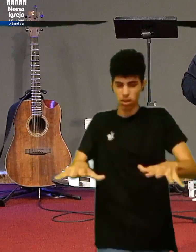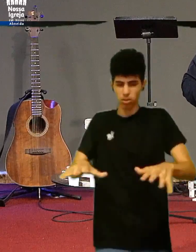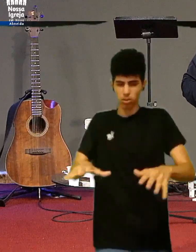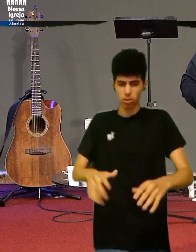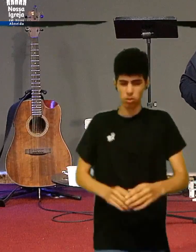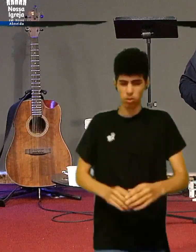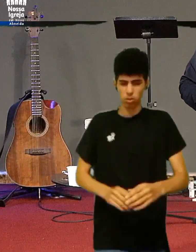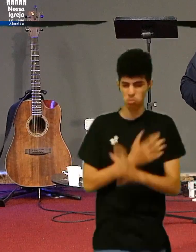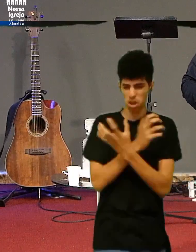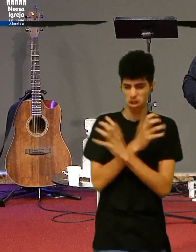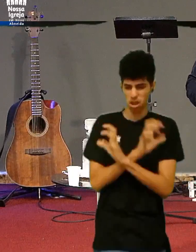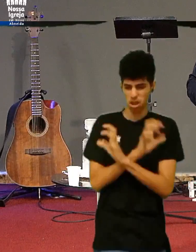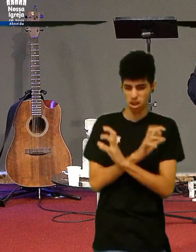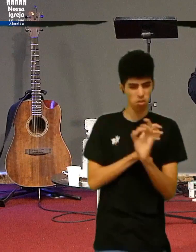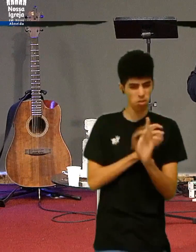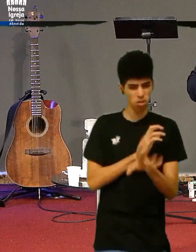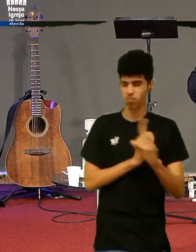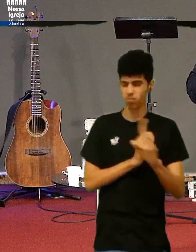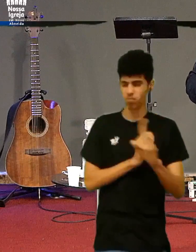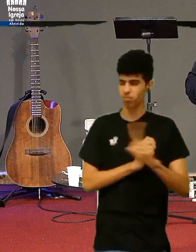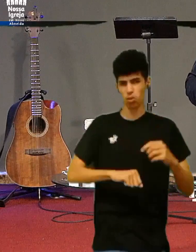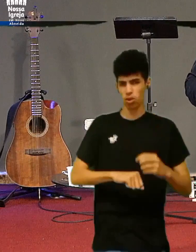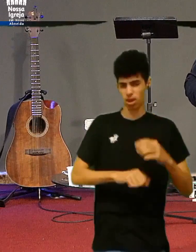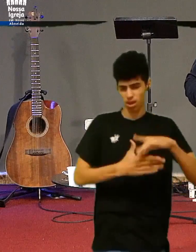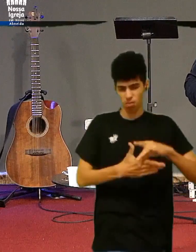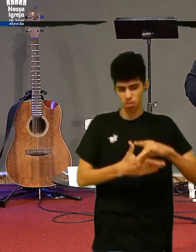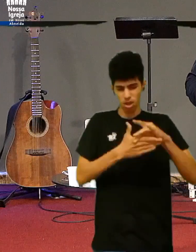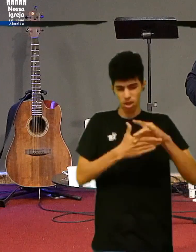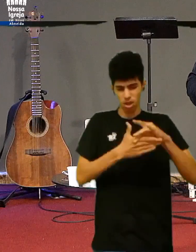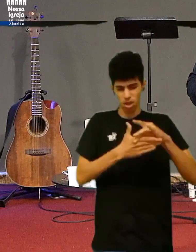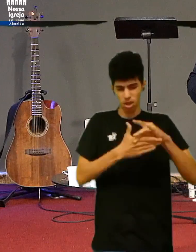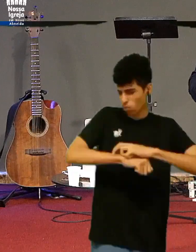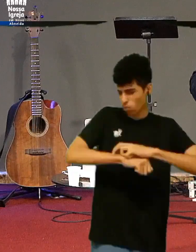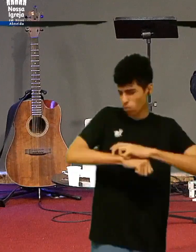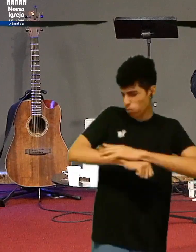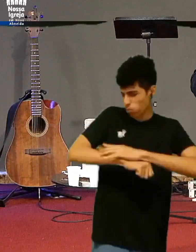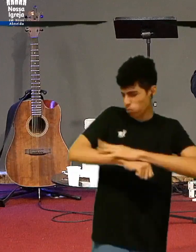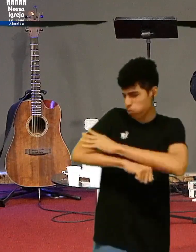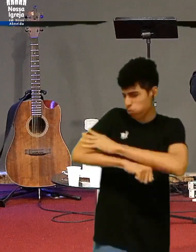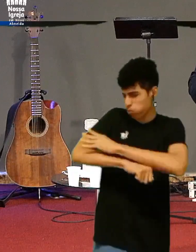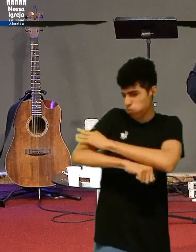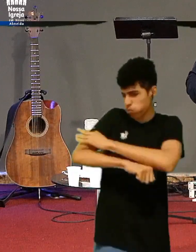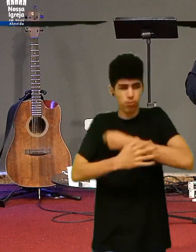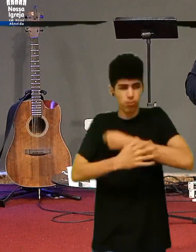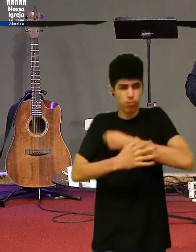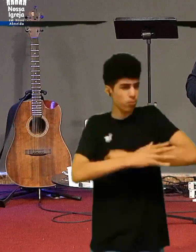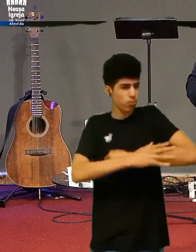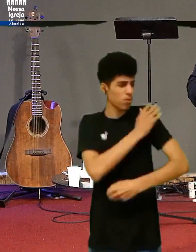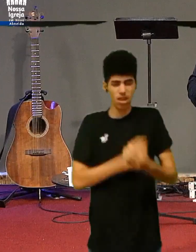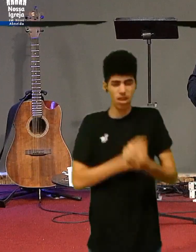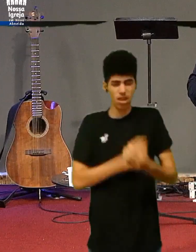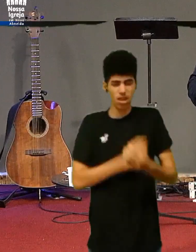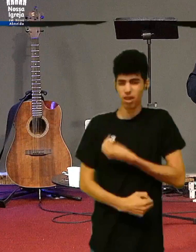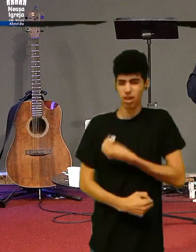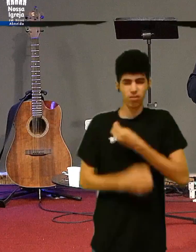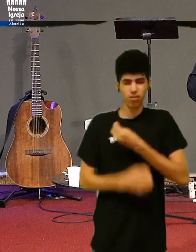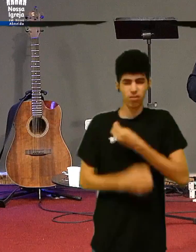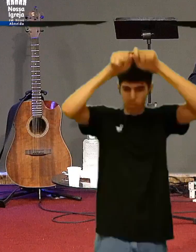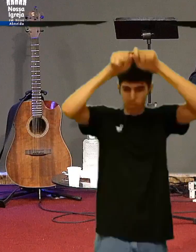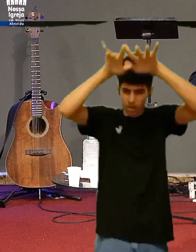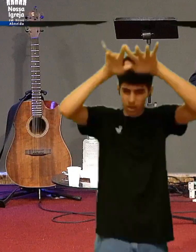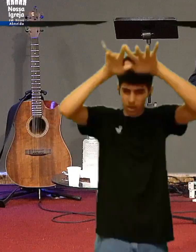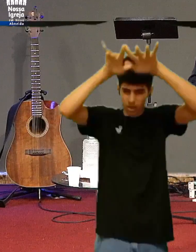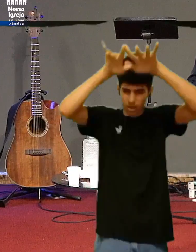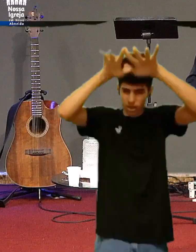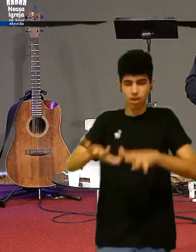carne sobre vós estenderei pé, e porei em vós o Espírito e vivereis, e sabereis que